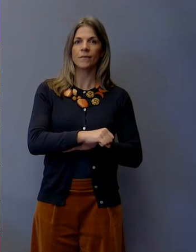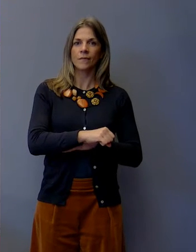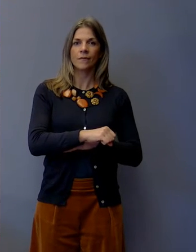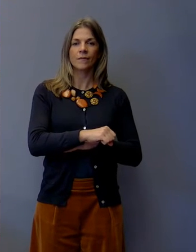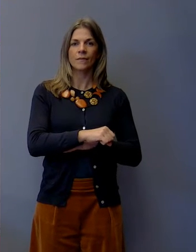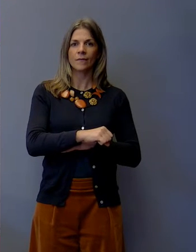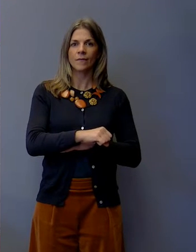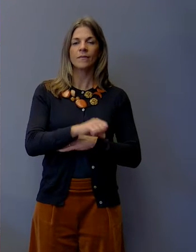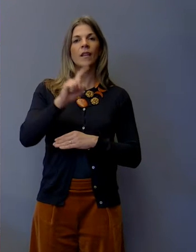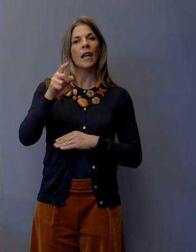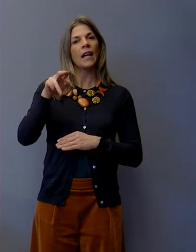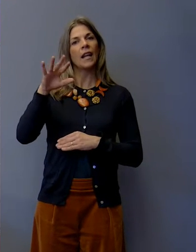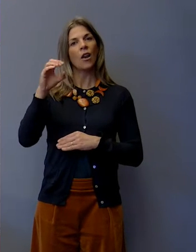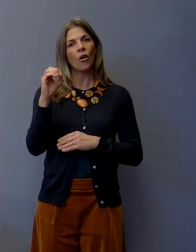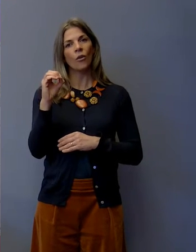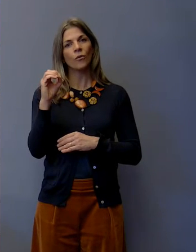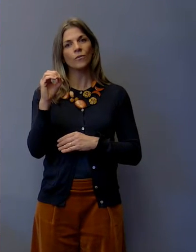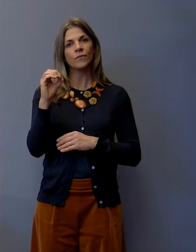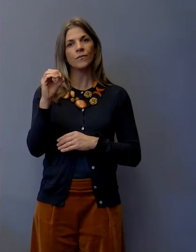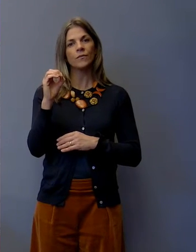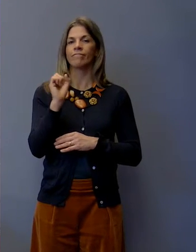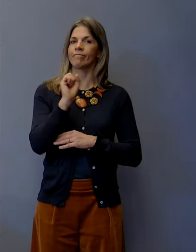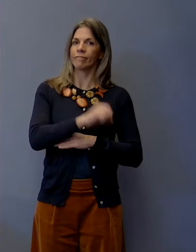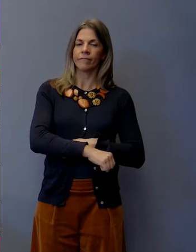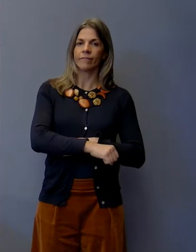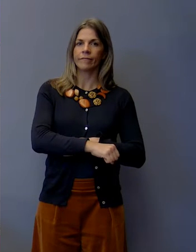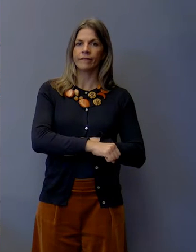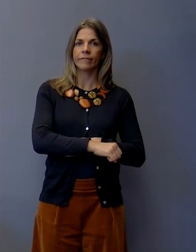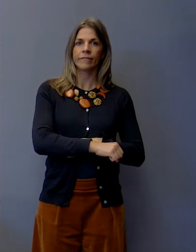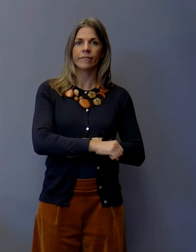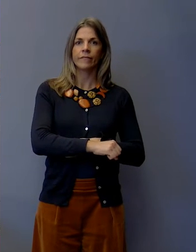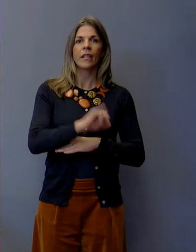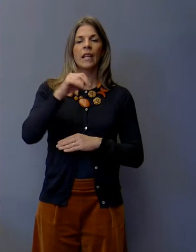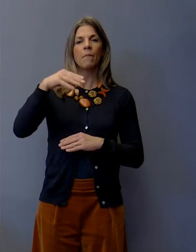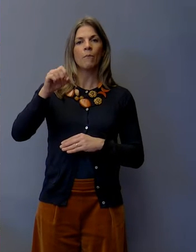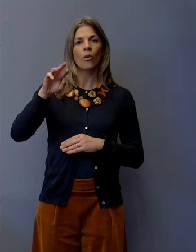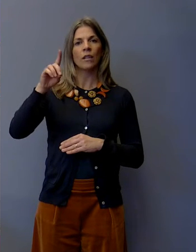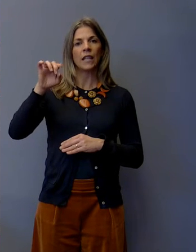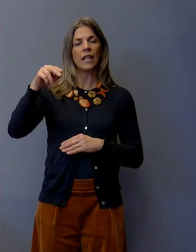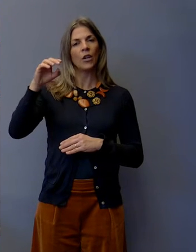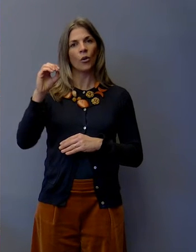consigliere grillo contrario consigliere immordino